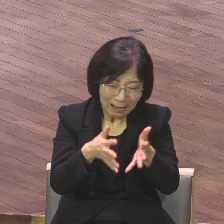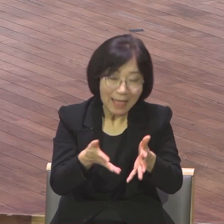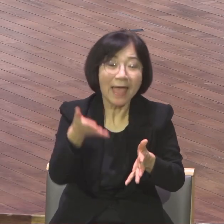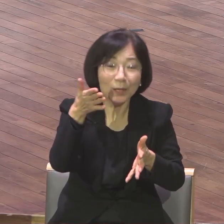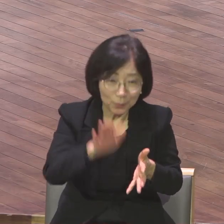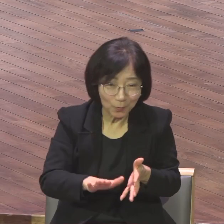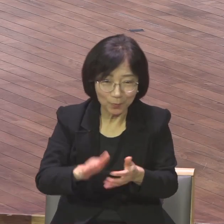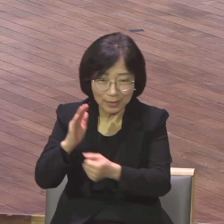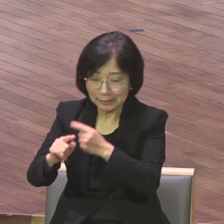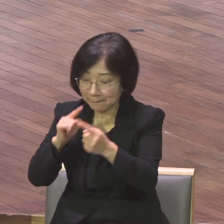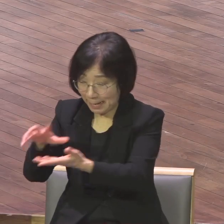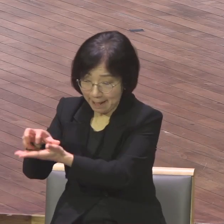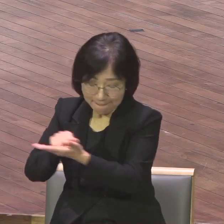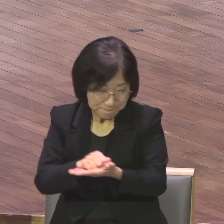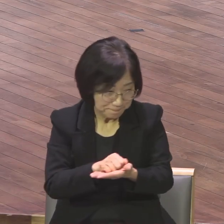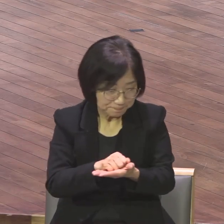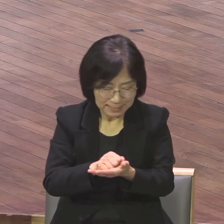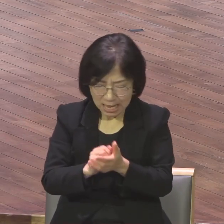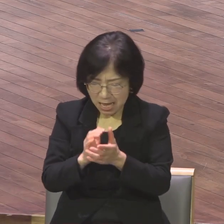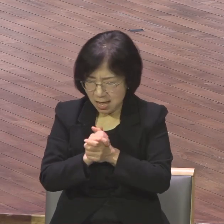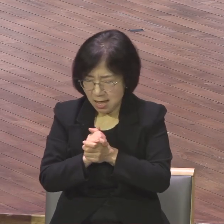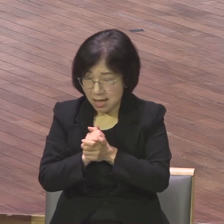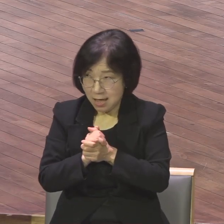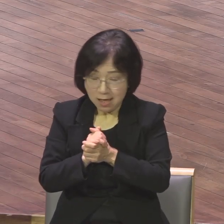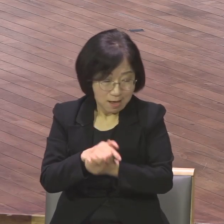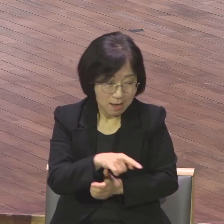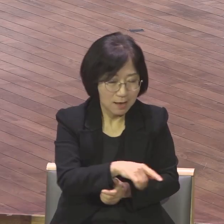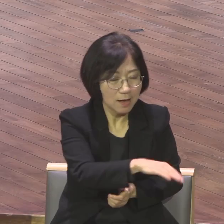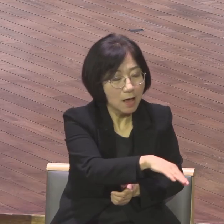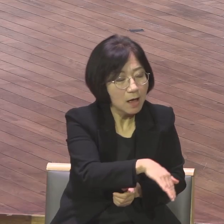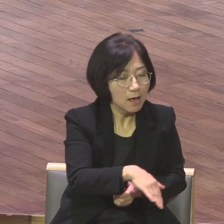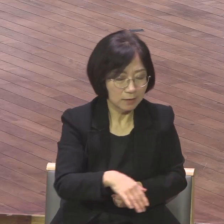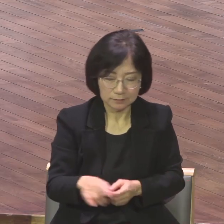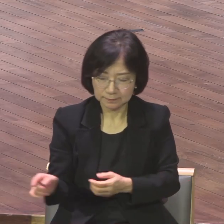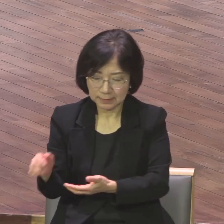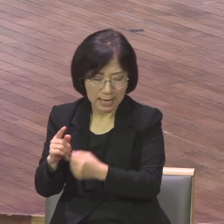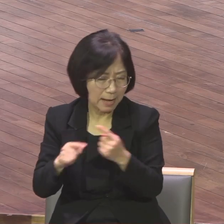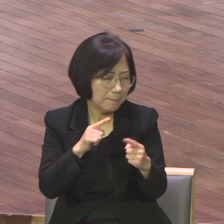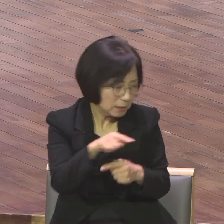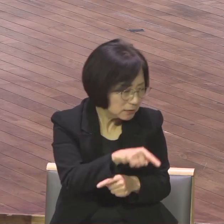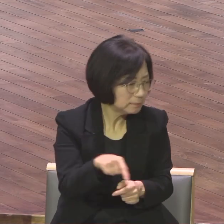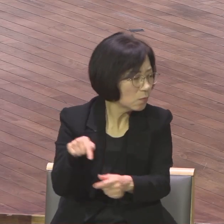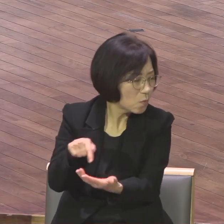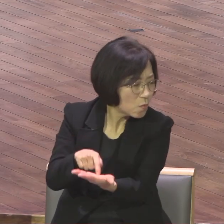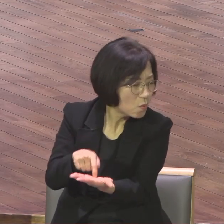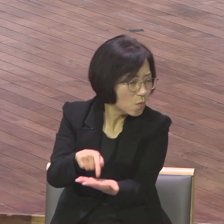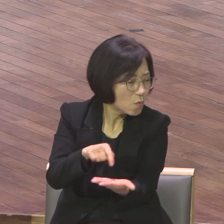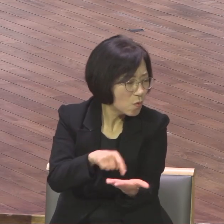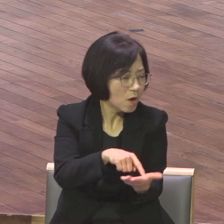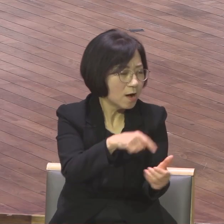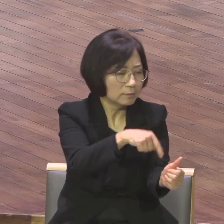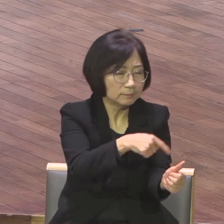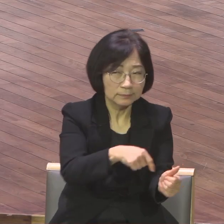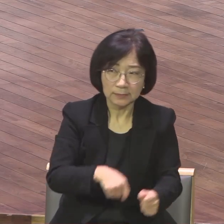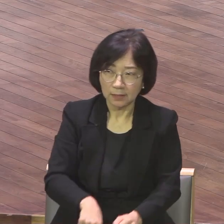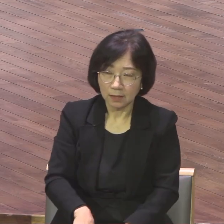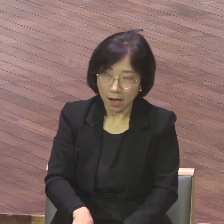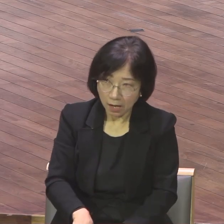하세요. 기도하시고 그러면 아들이 딸이 여러분의 감동 변화가 온단